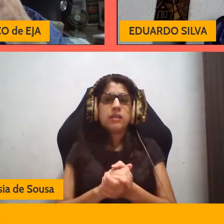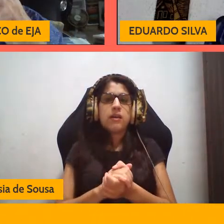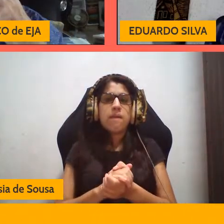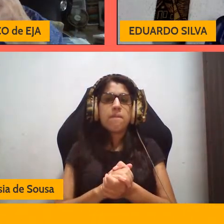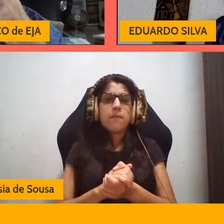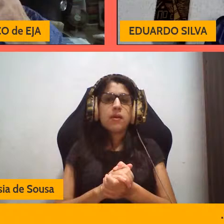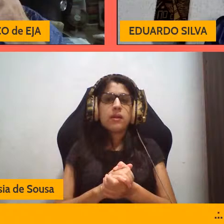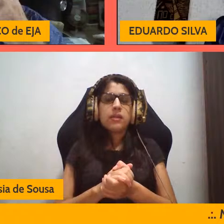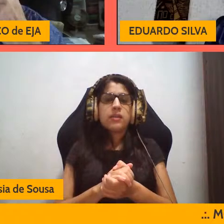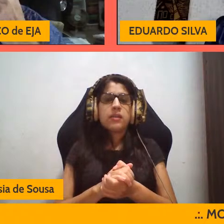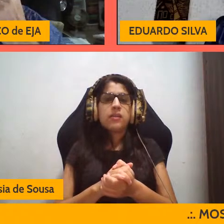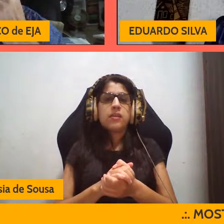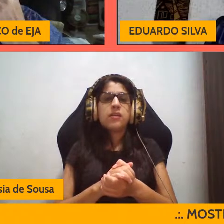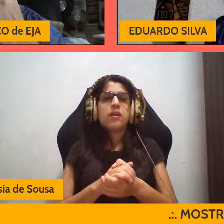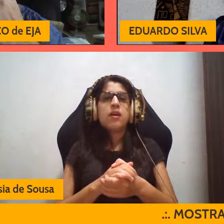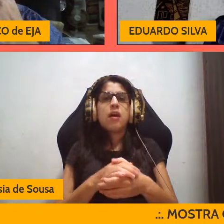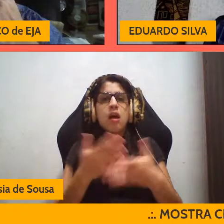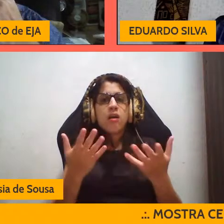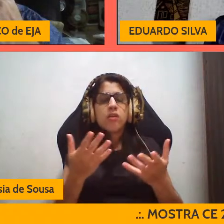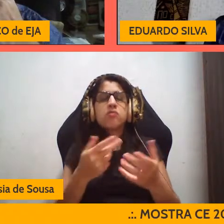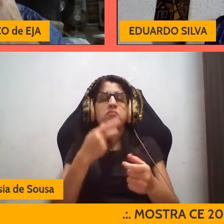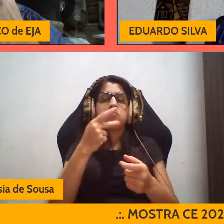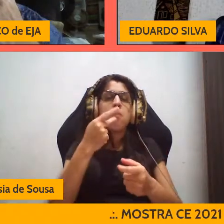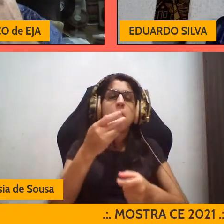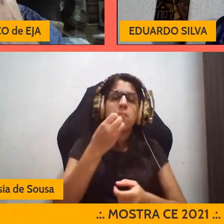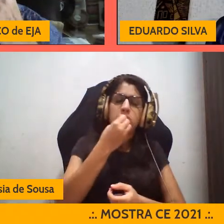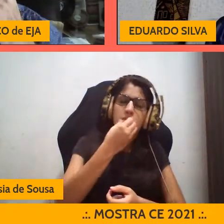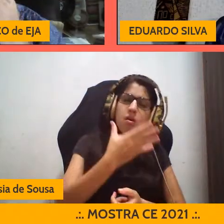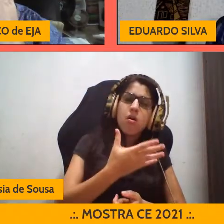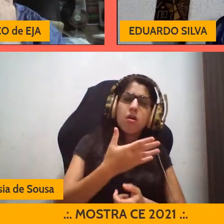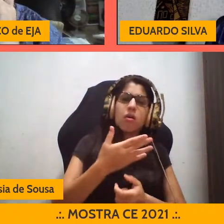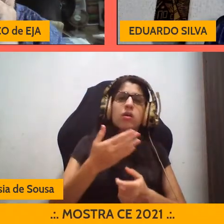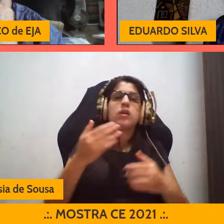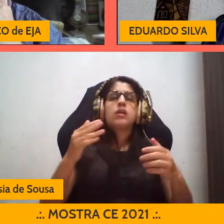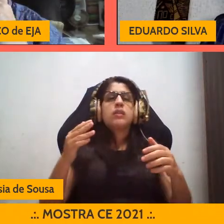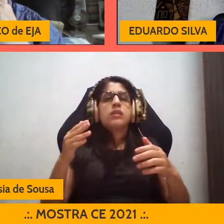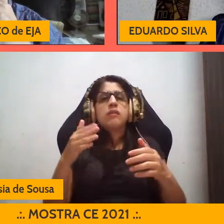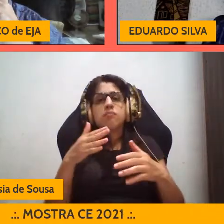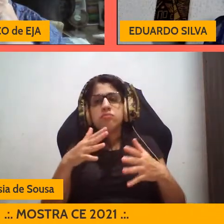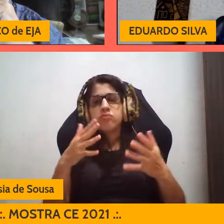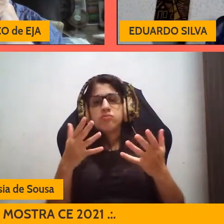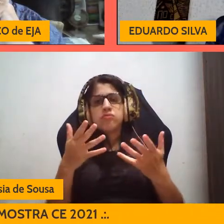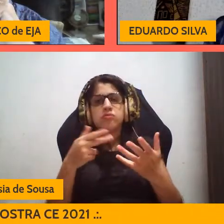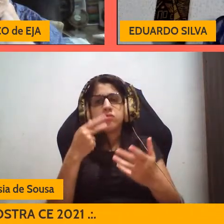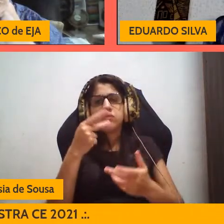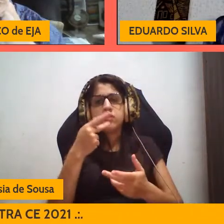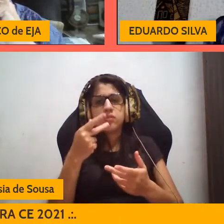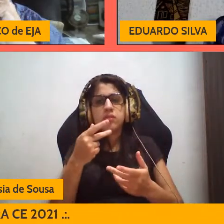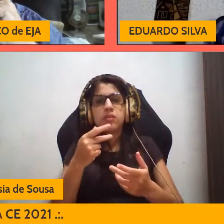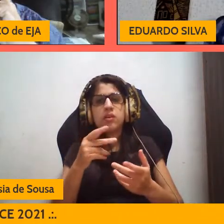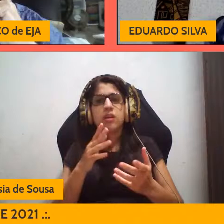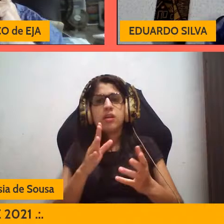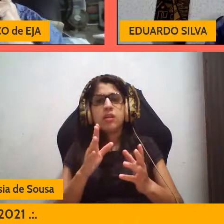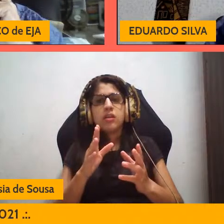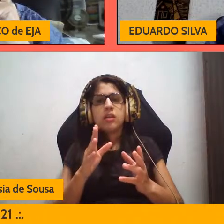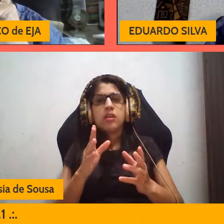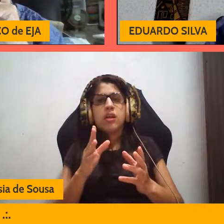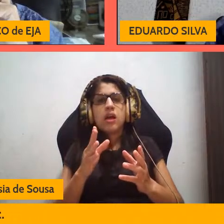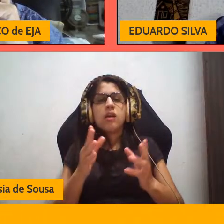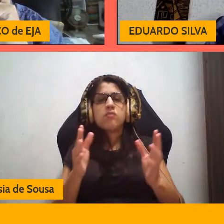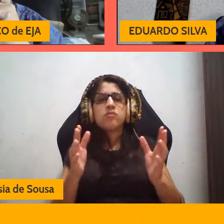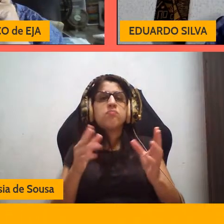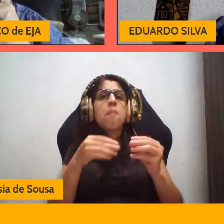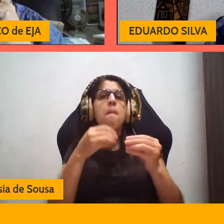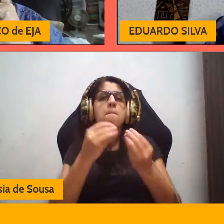elogiando a fala inspiradora, né, motivadora para do ser professor, e a gente passa para o senhor para suas considerações finais,